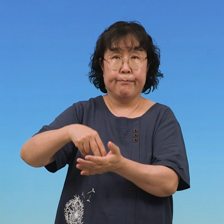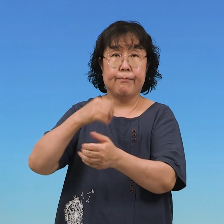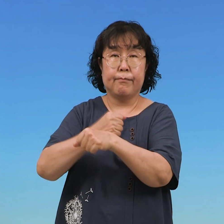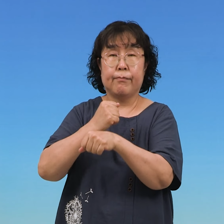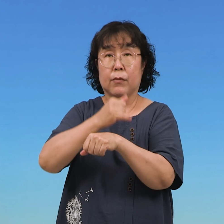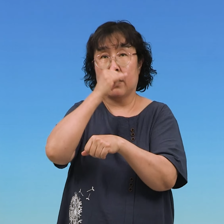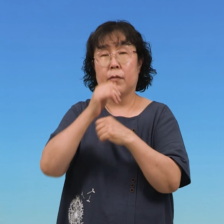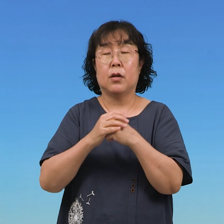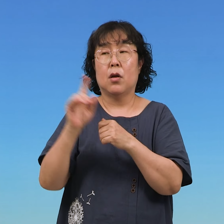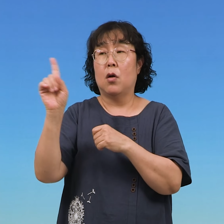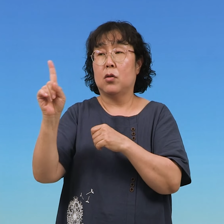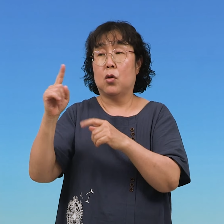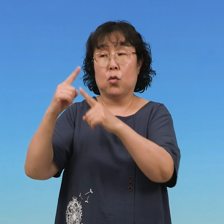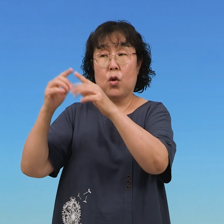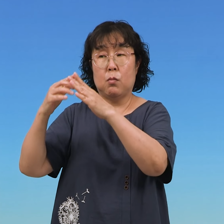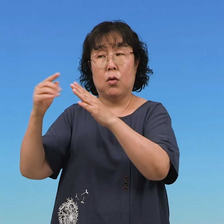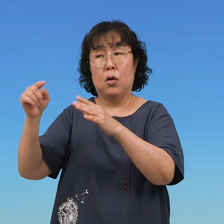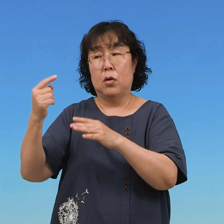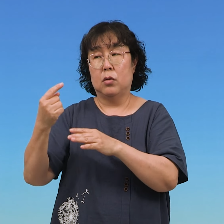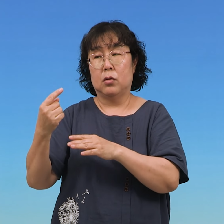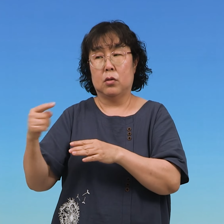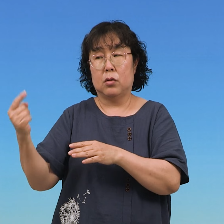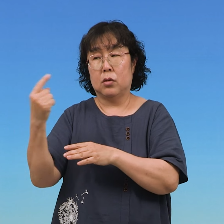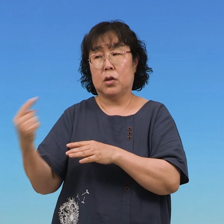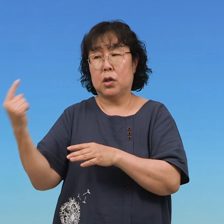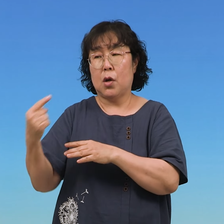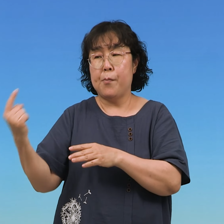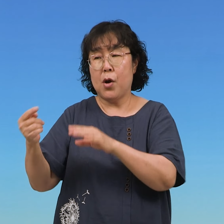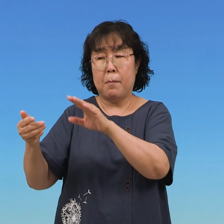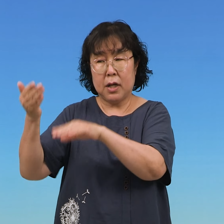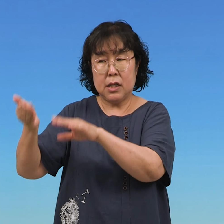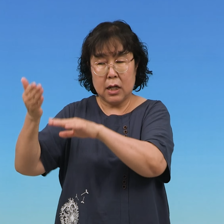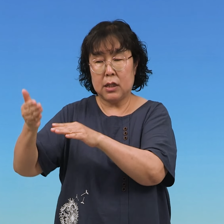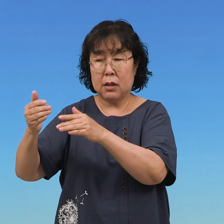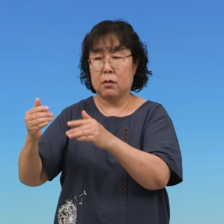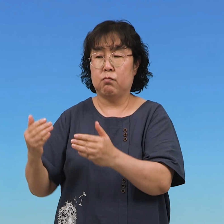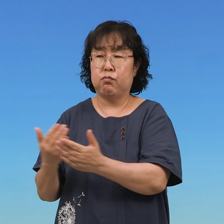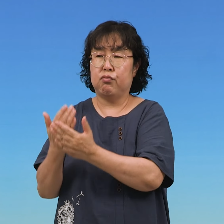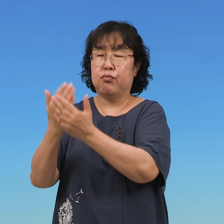교회는 지금 뭐 1,000명에 육박한다든가 1,000명은 넘어선다든가 그러고 있어요.